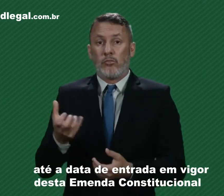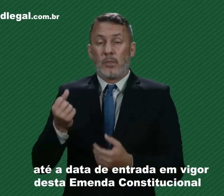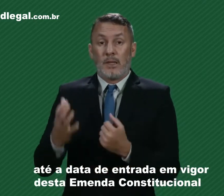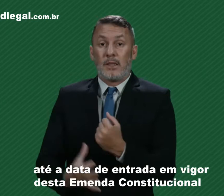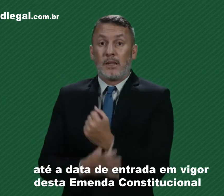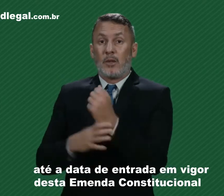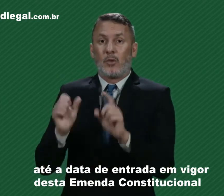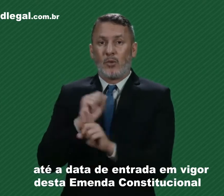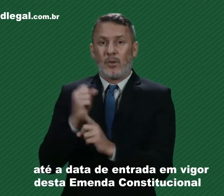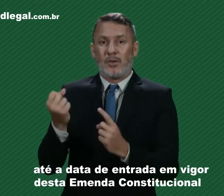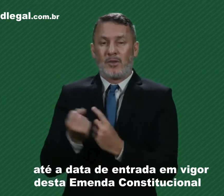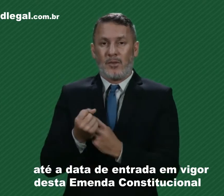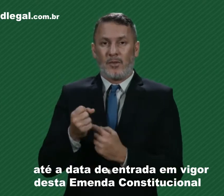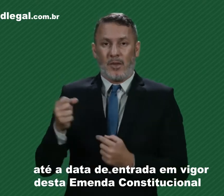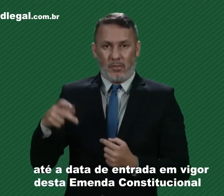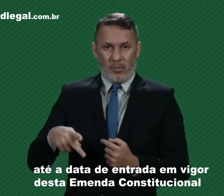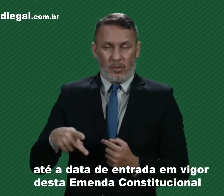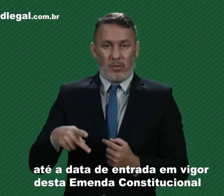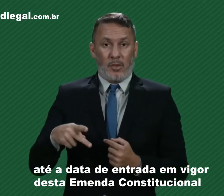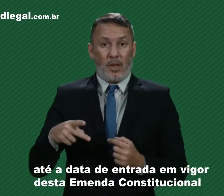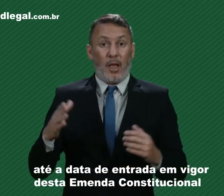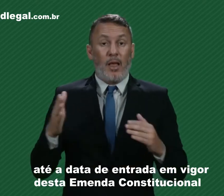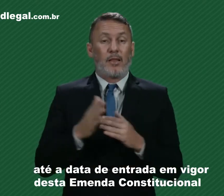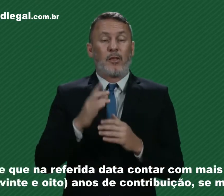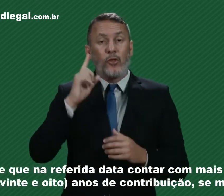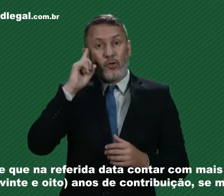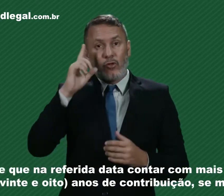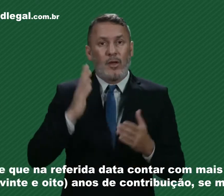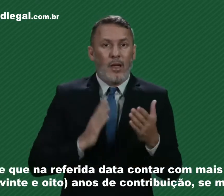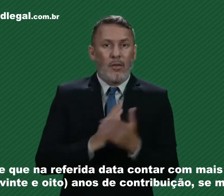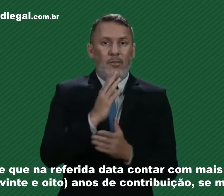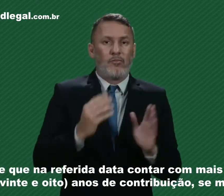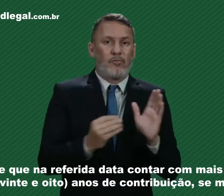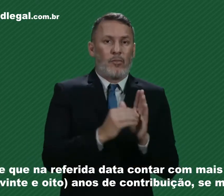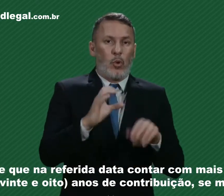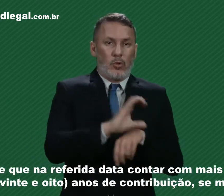até a data de entrada em vigor desta emenda constitucional e que na